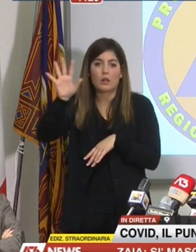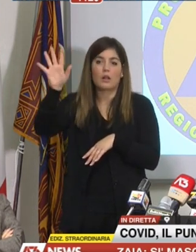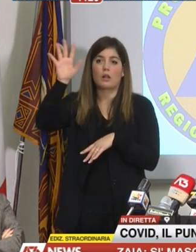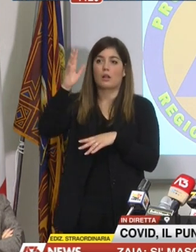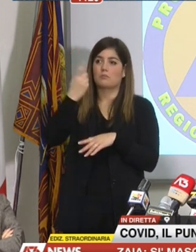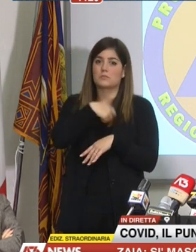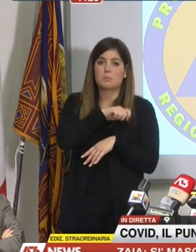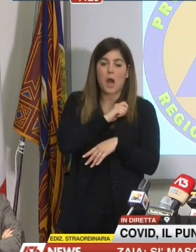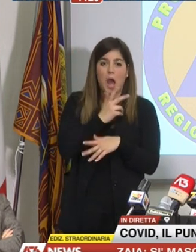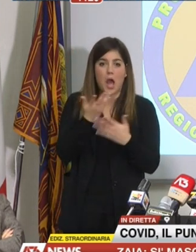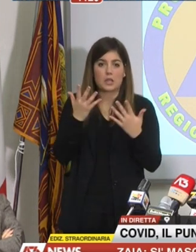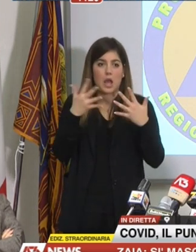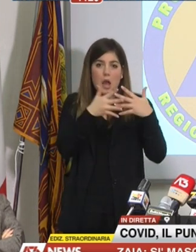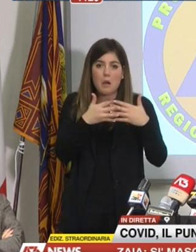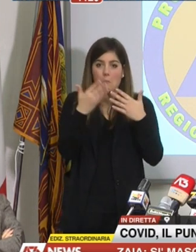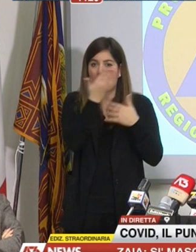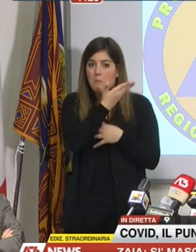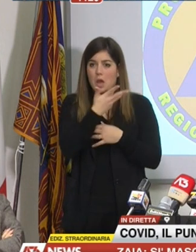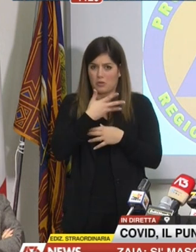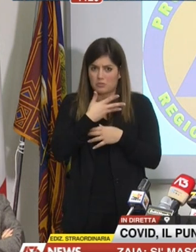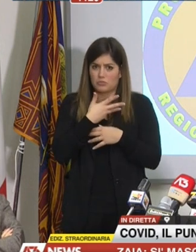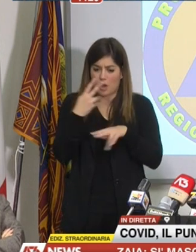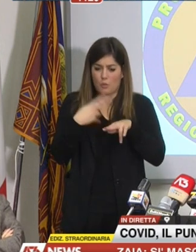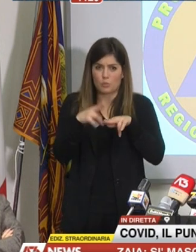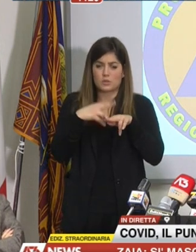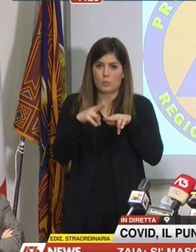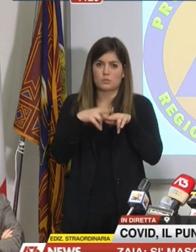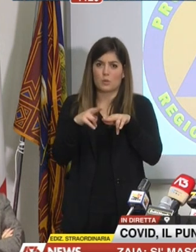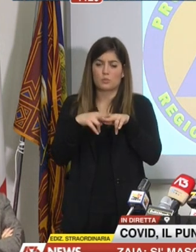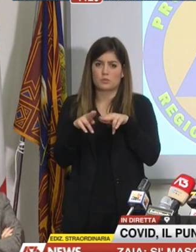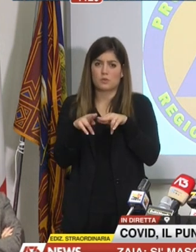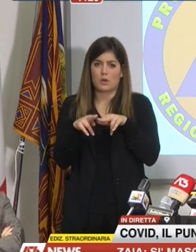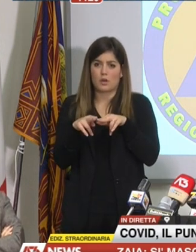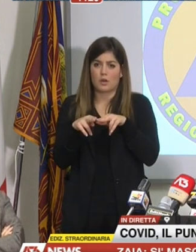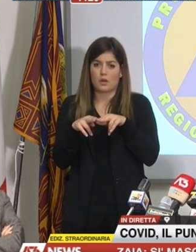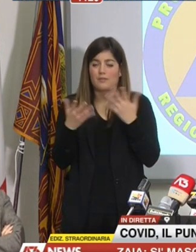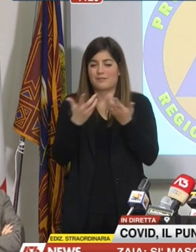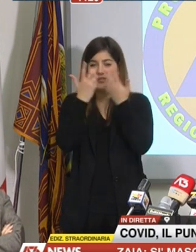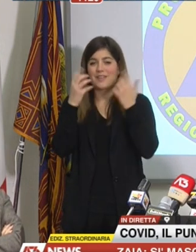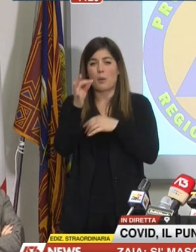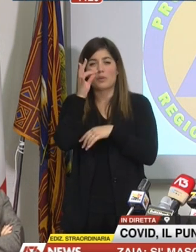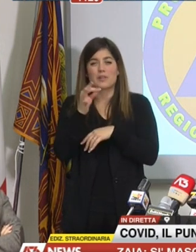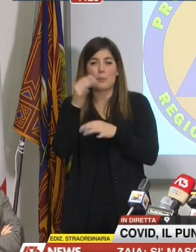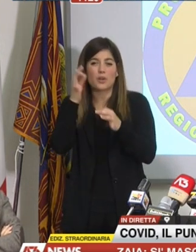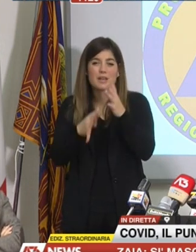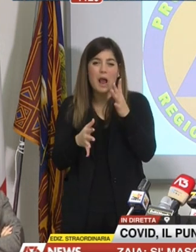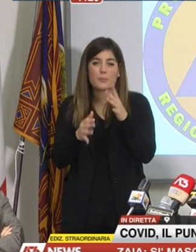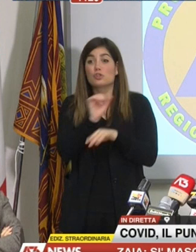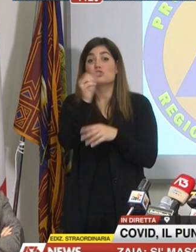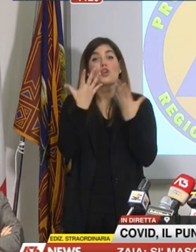Uniti. Cioè il tampone rapido, per un ovvio motivo, non è solo il tema della praticità,